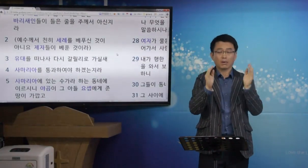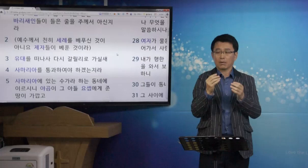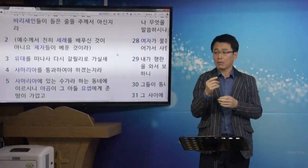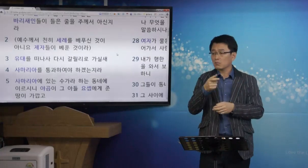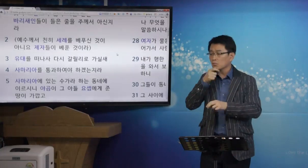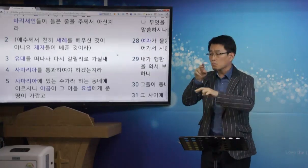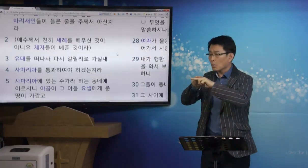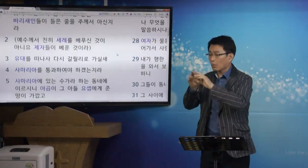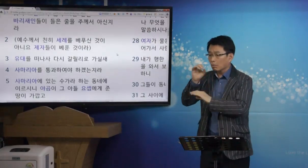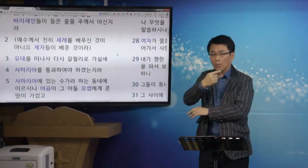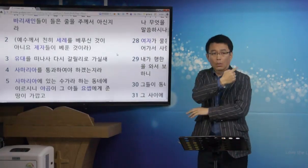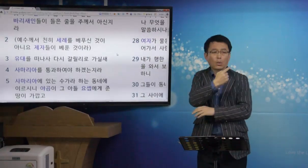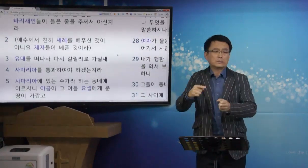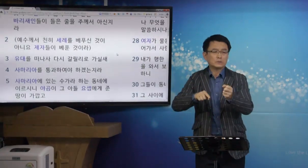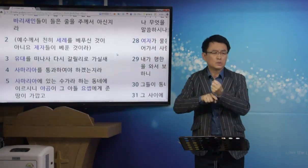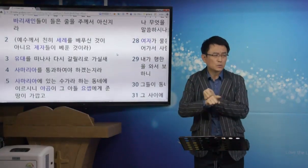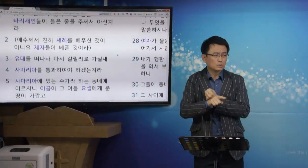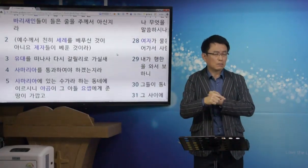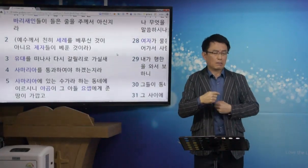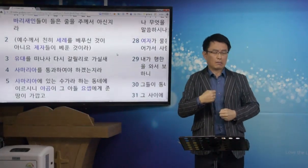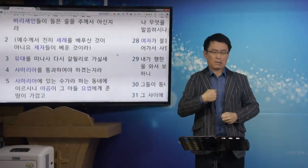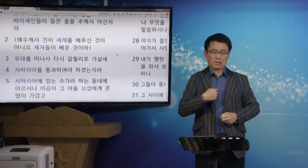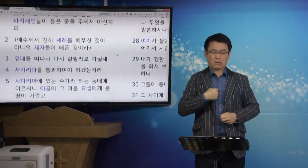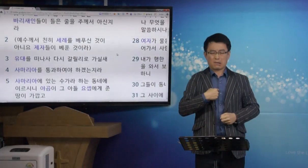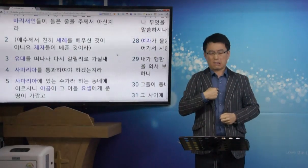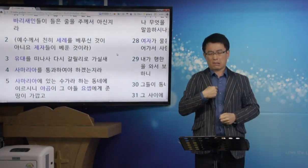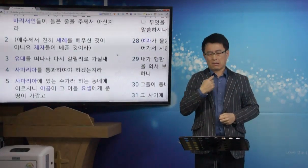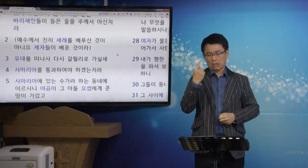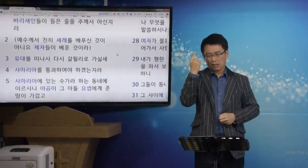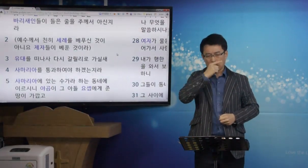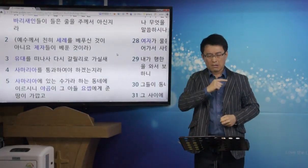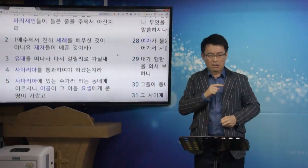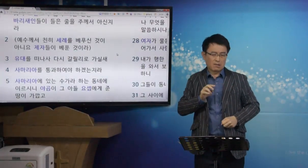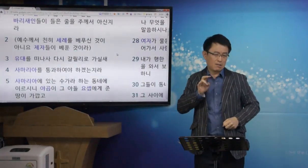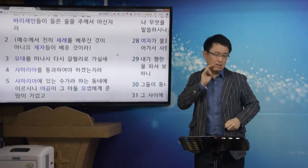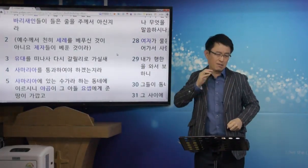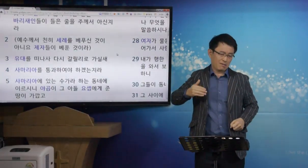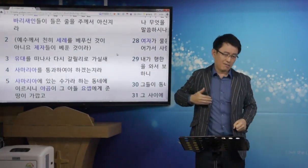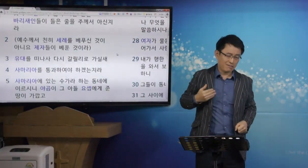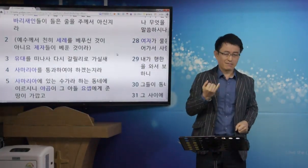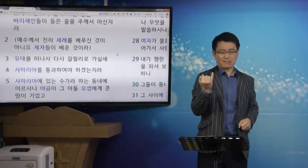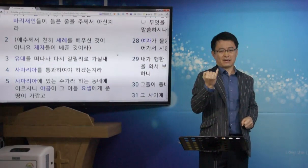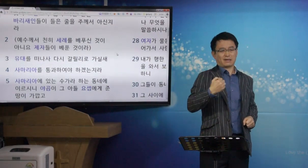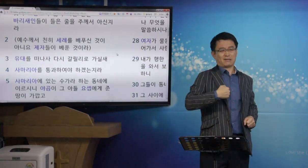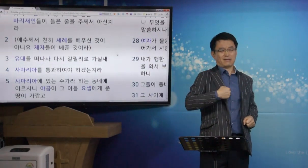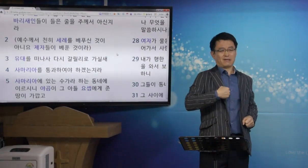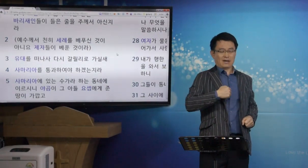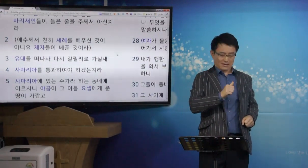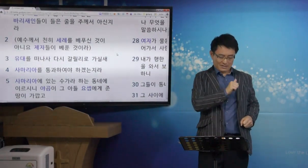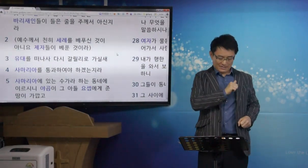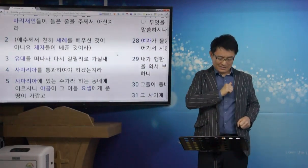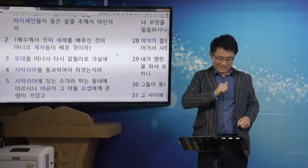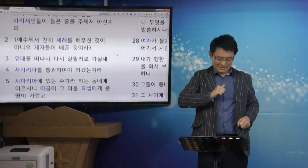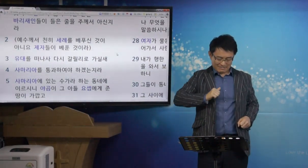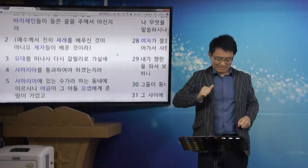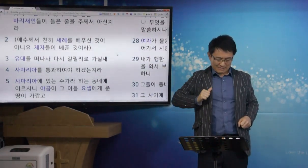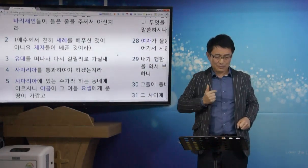왜 낮에 우물에 갔을까요? 그 이유는 얼굴이 내가 창녀였기 때문에